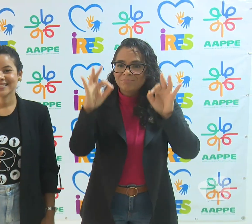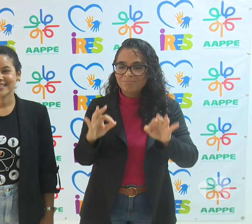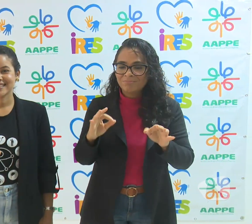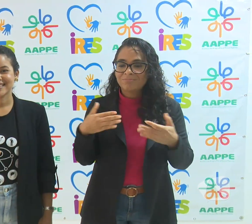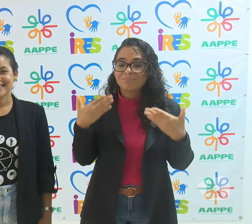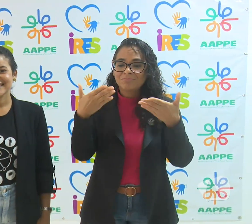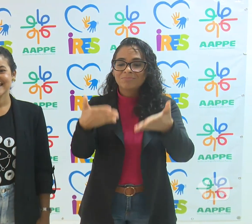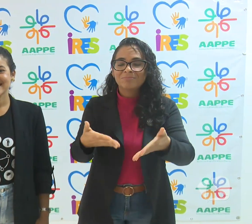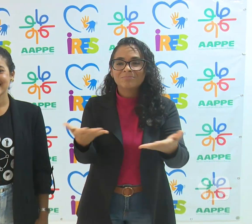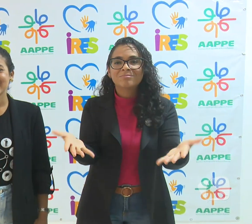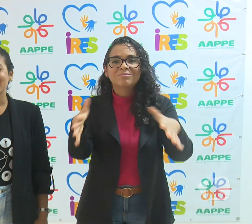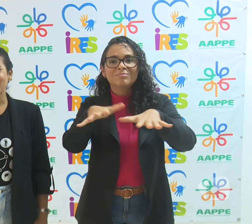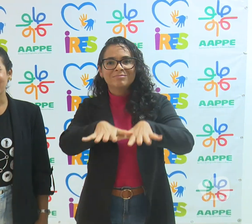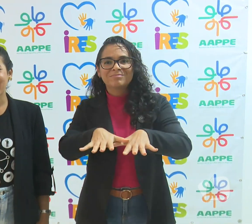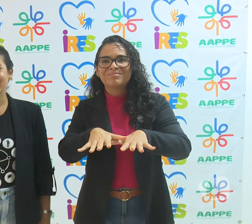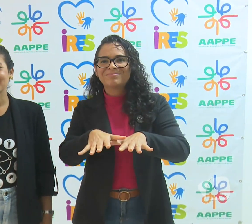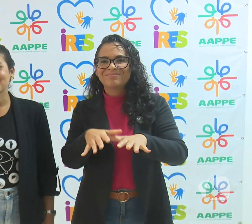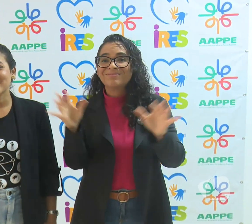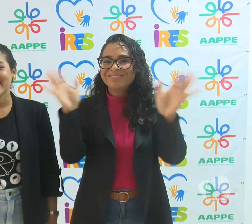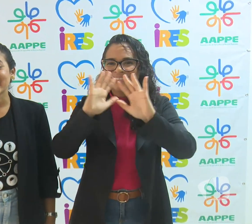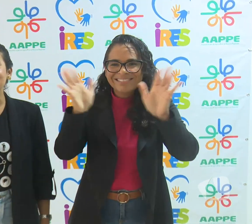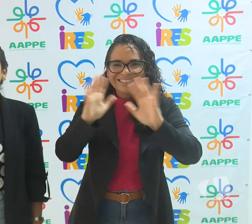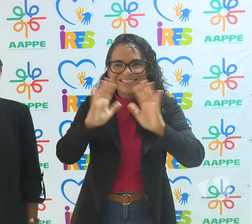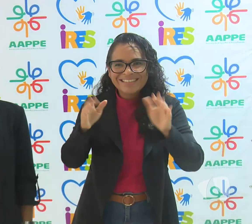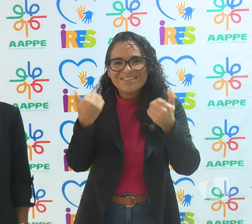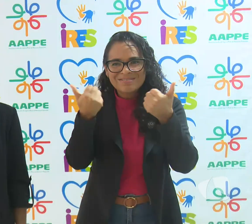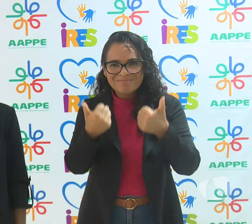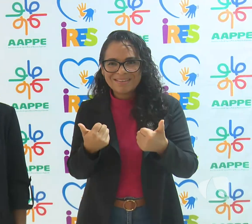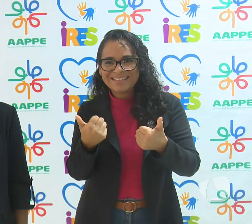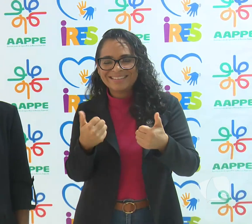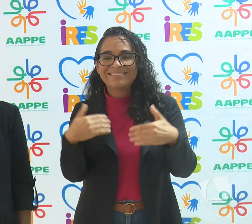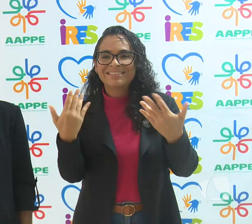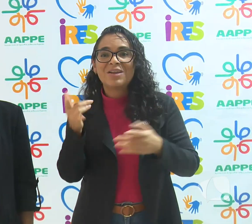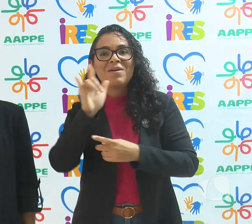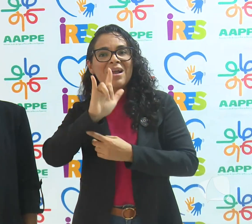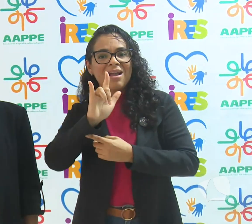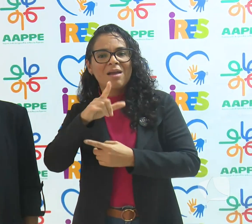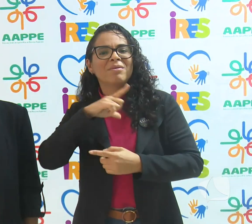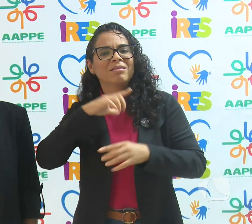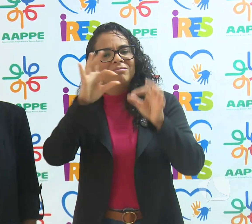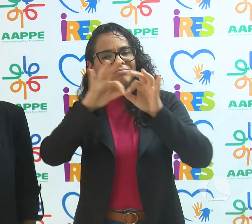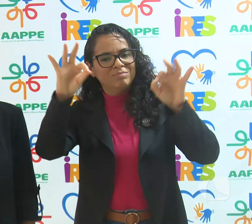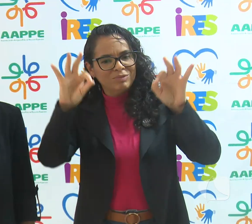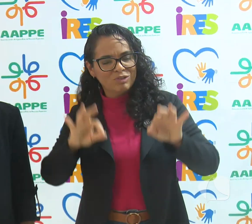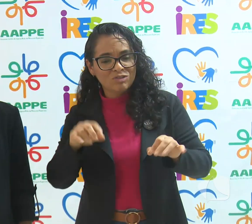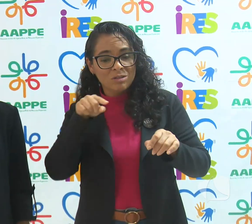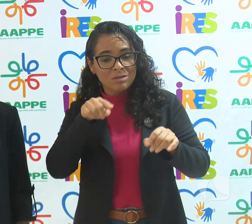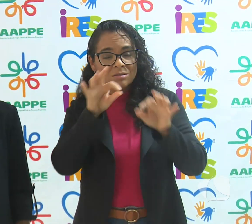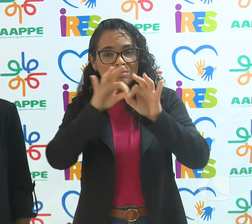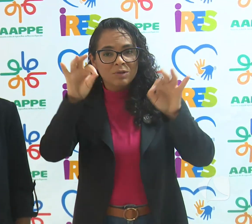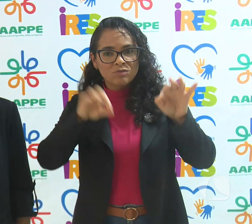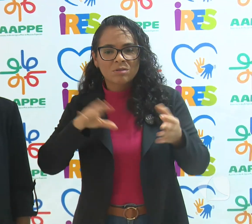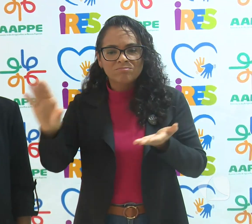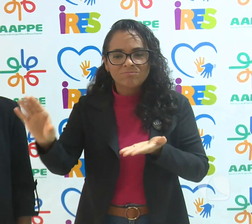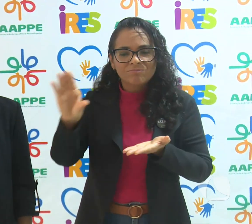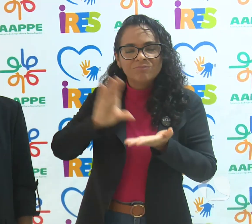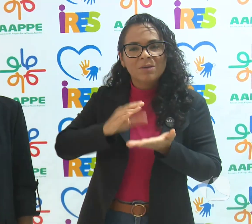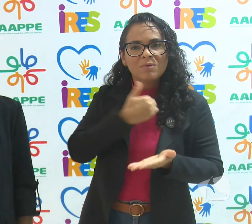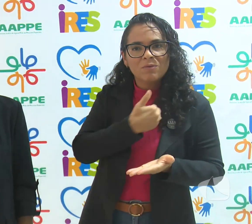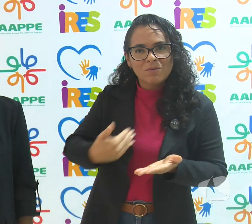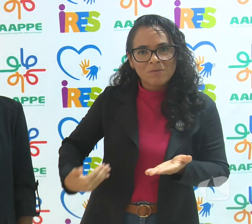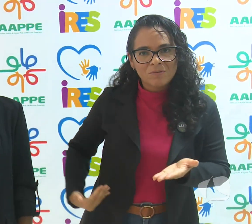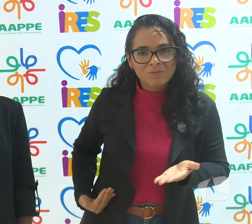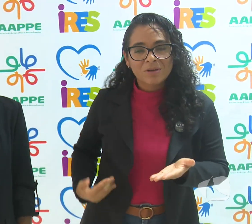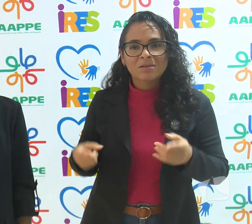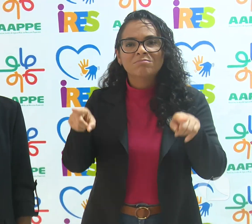da empregabilidade. Olá, tudo bem? A AP está com um projeto financiado pelo PRONAS, que é de